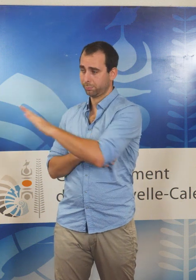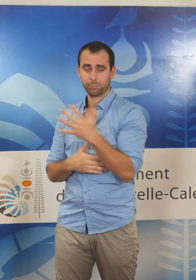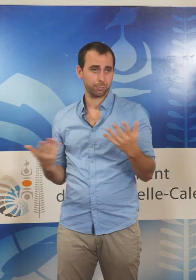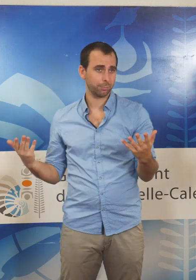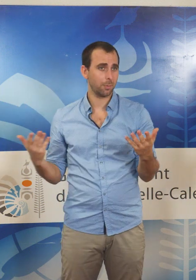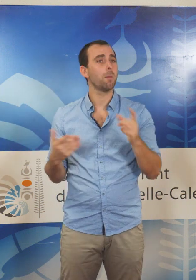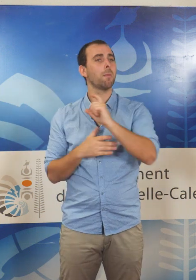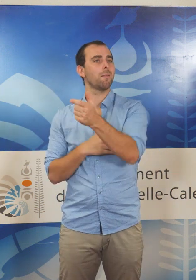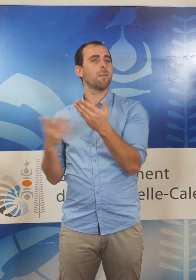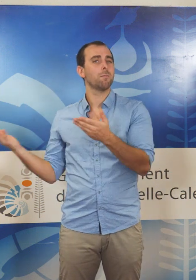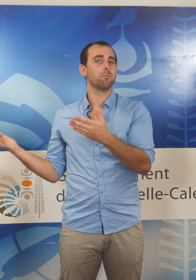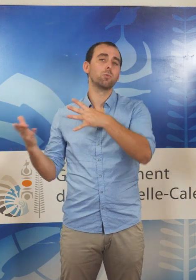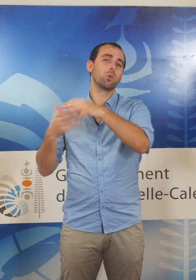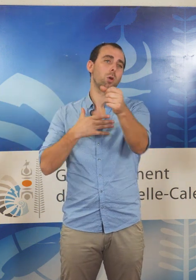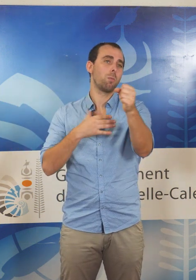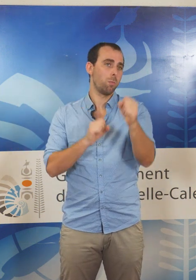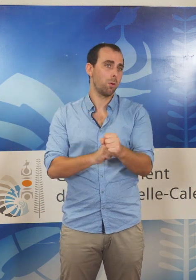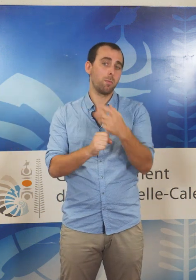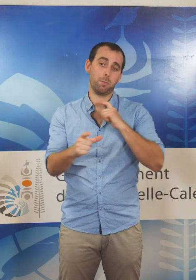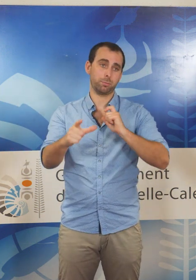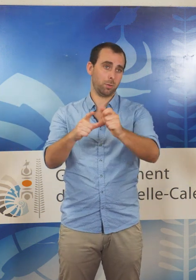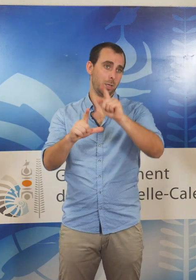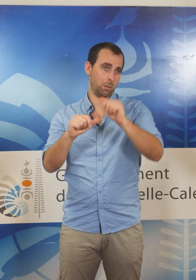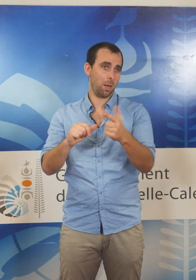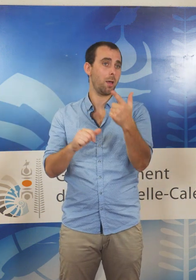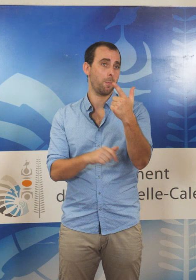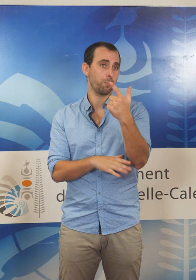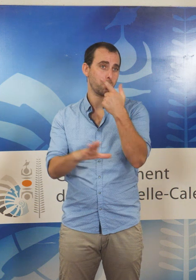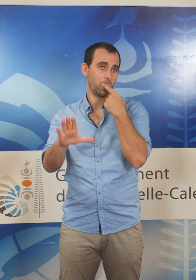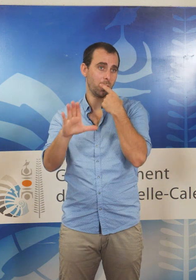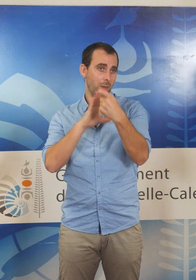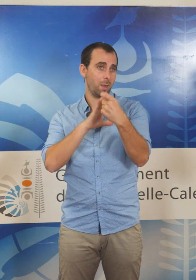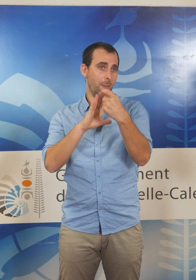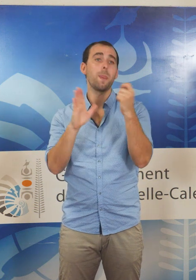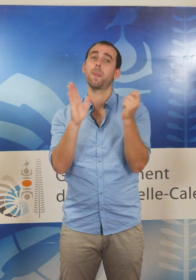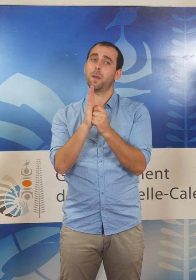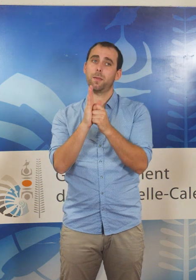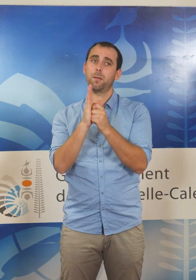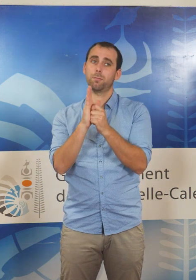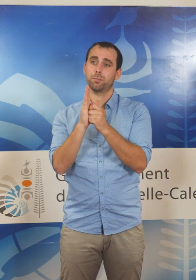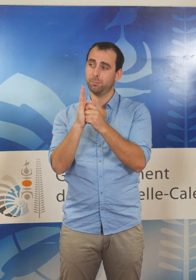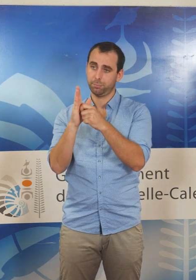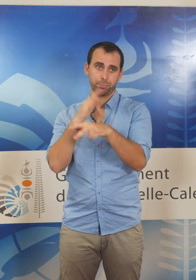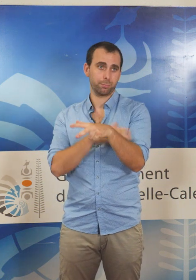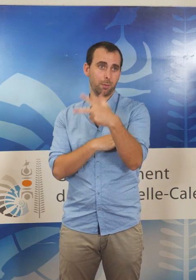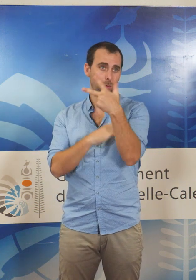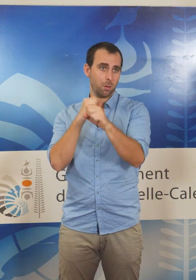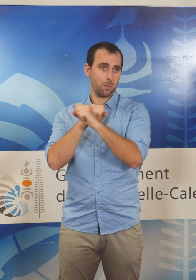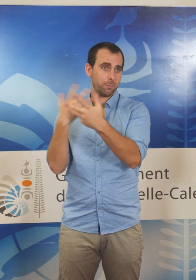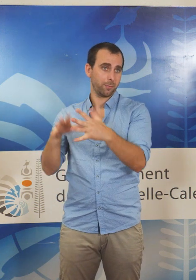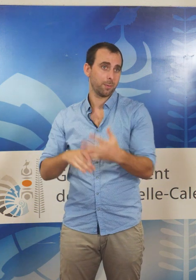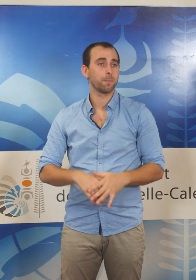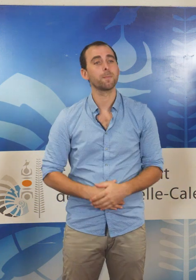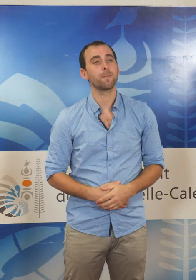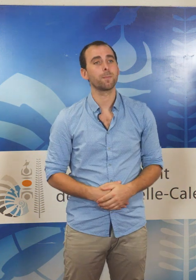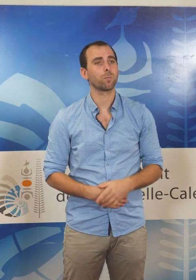ensuite elles peuvent sortir avec un processus qui est d'être testées à la sortie de ce processus de quarantaine.